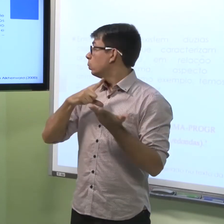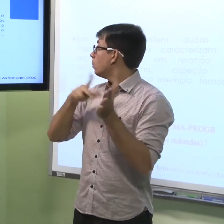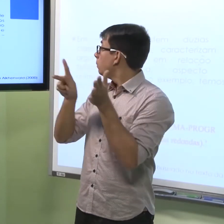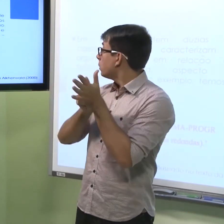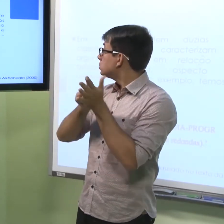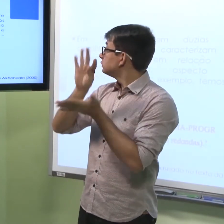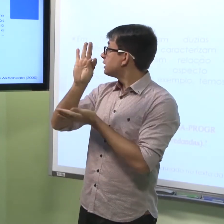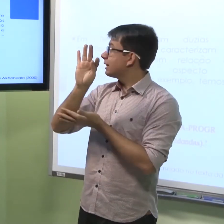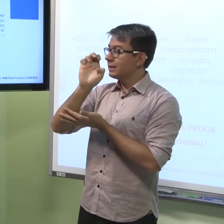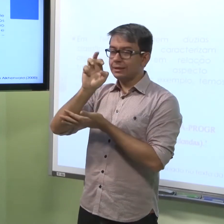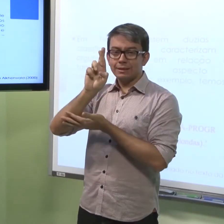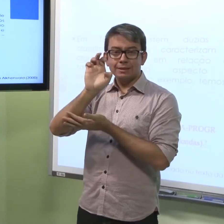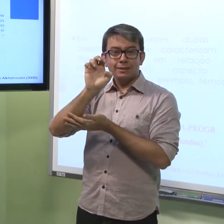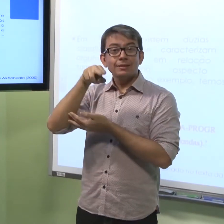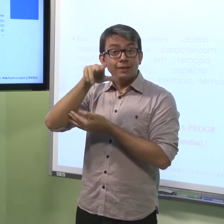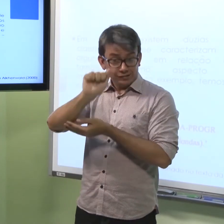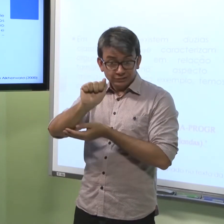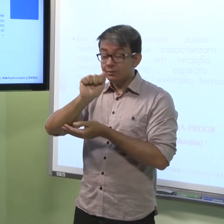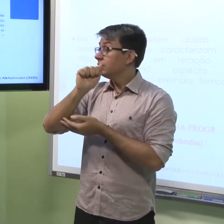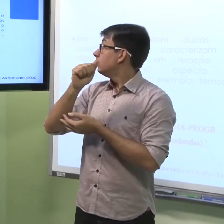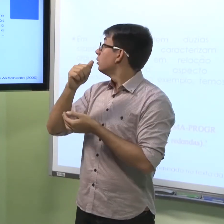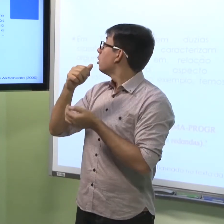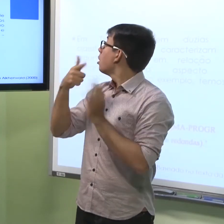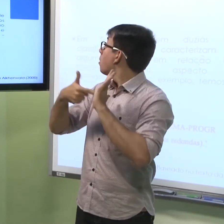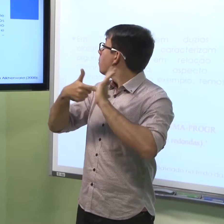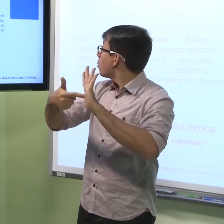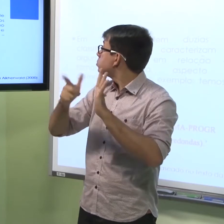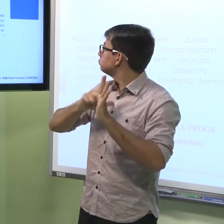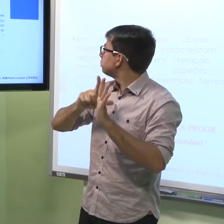Outro país, em Terena,